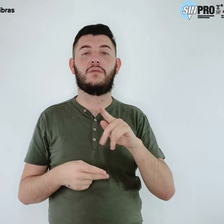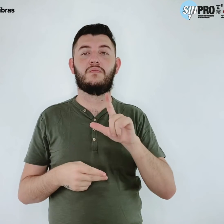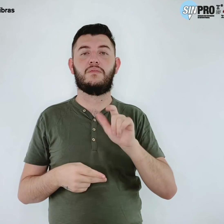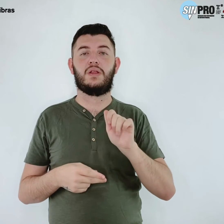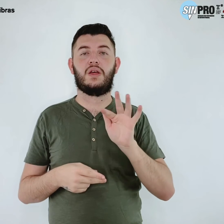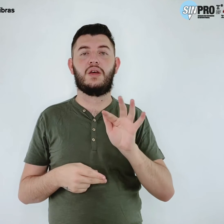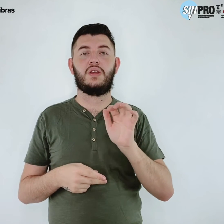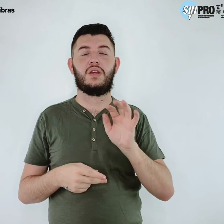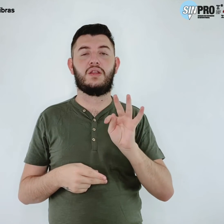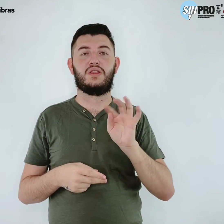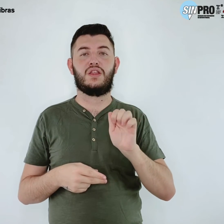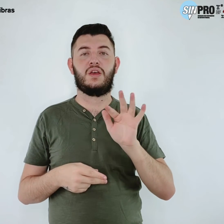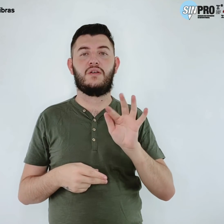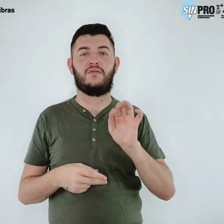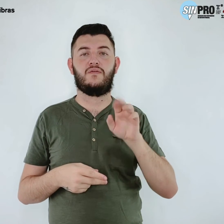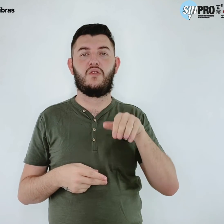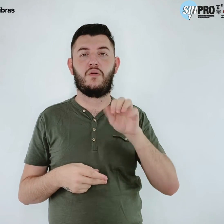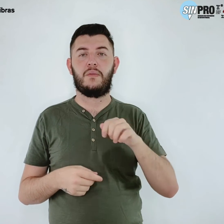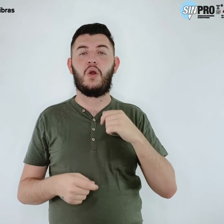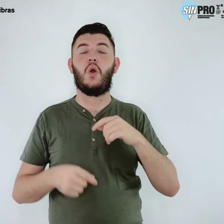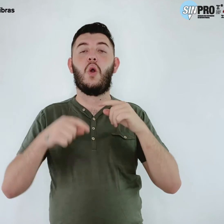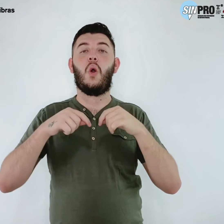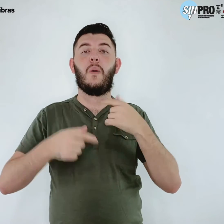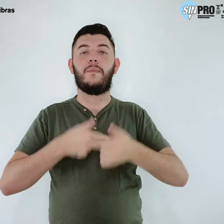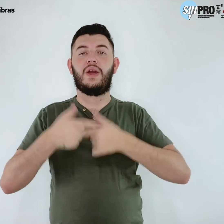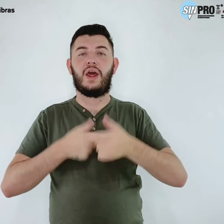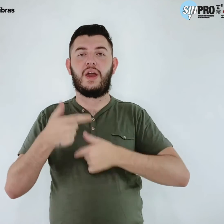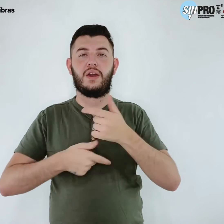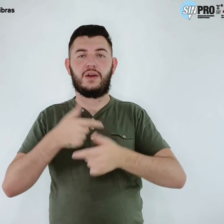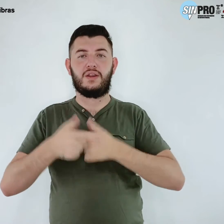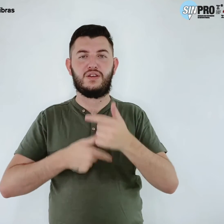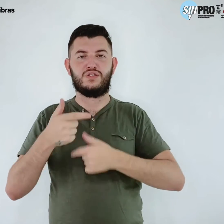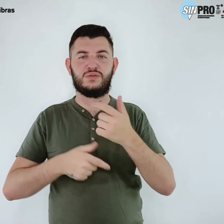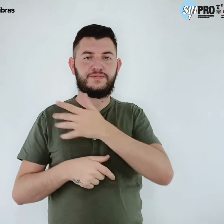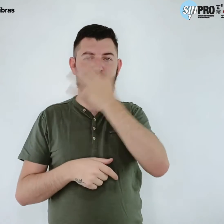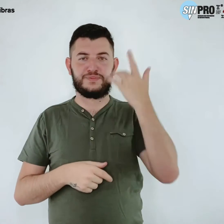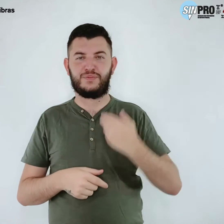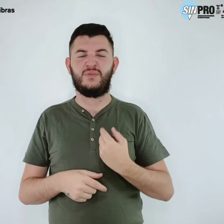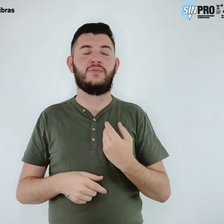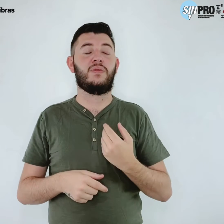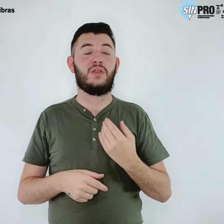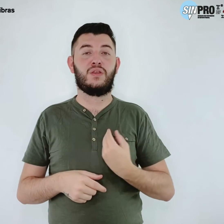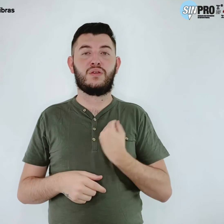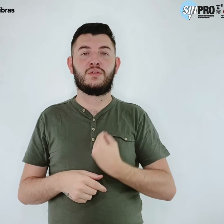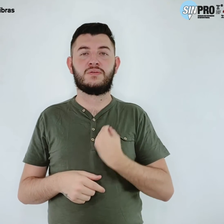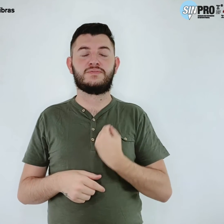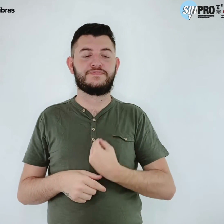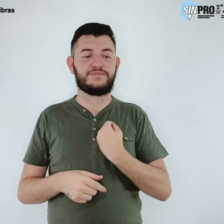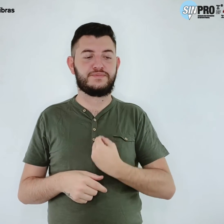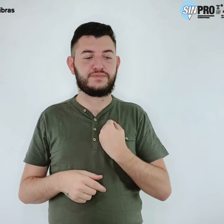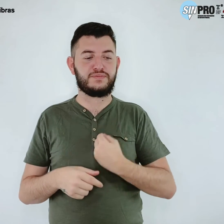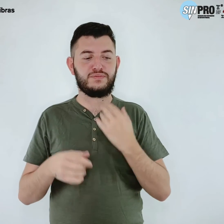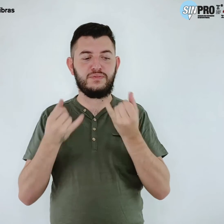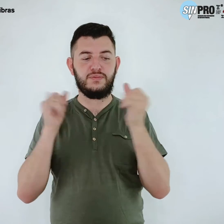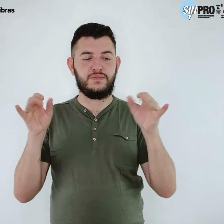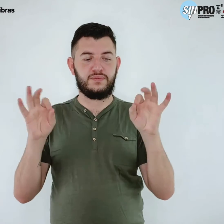Operária e Camponesa de Água e Energia. No quadro a seguir, retirado do estudo do